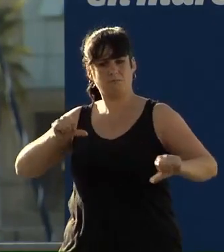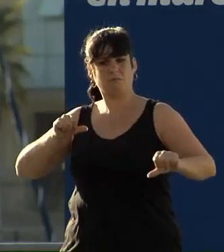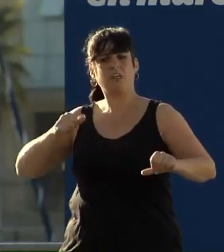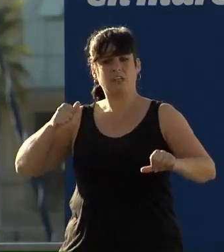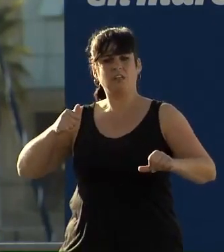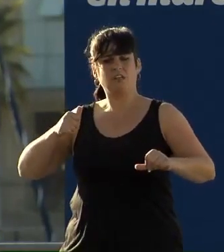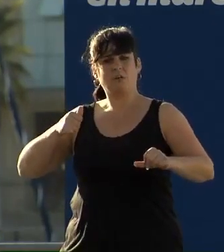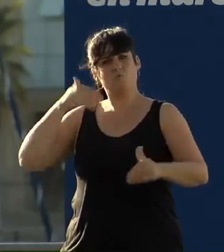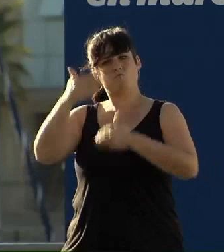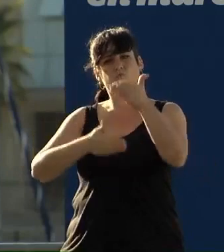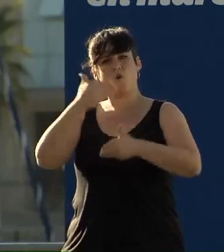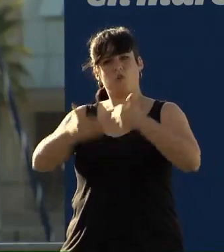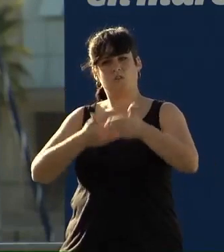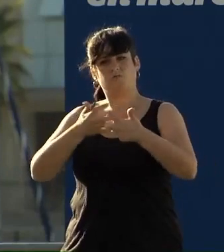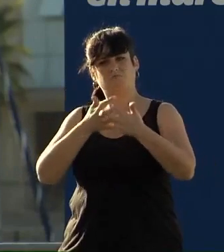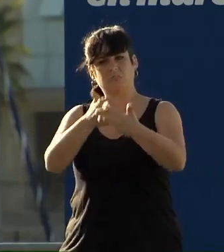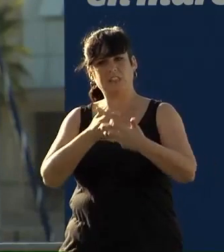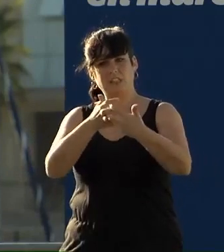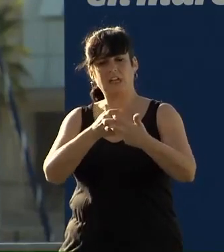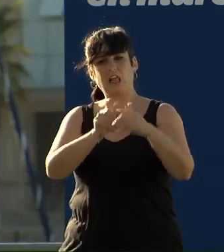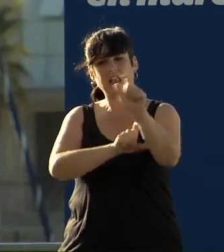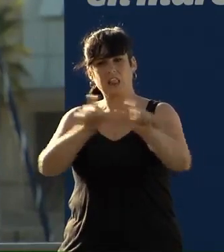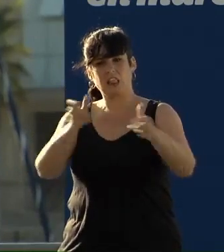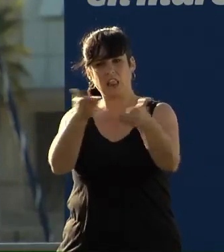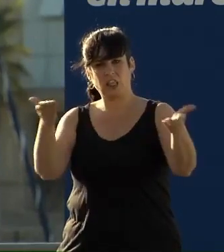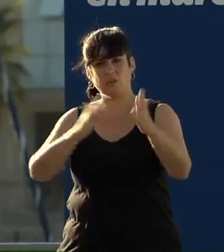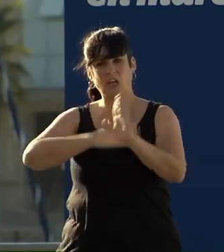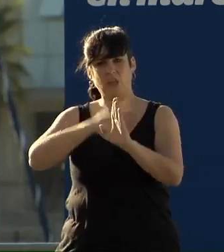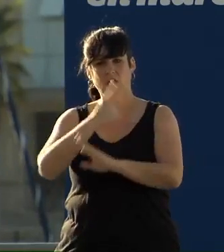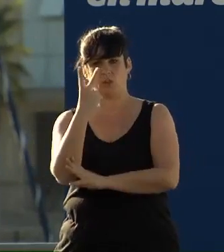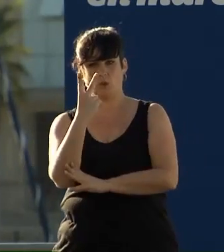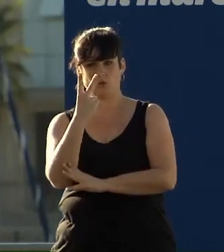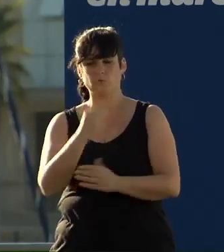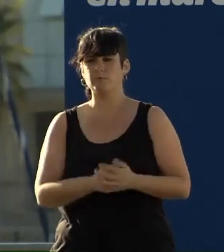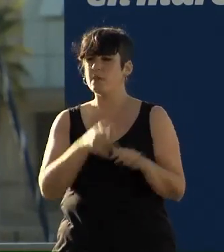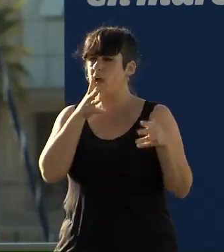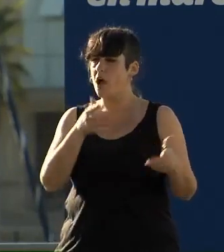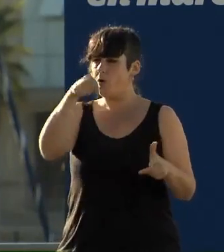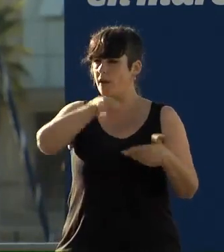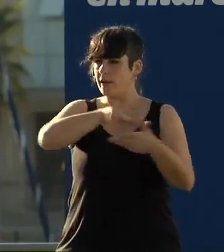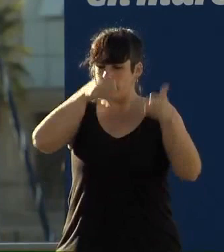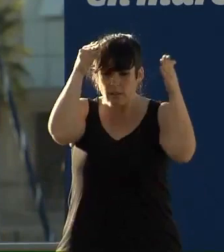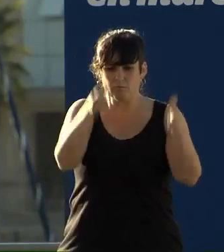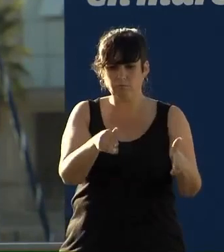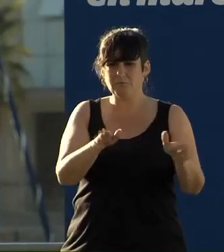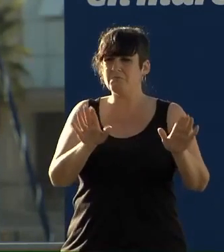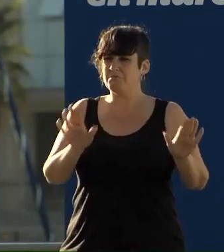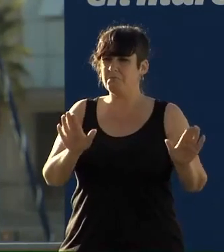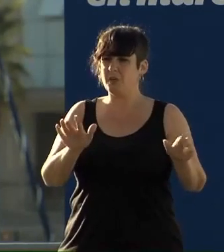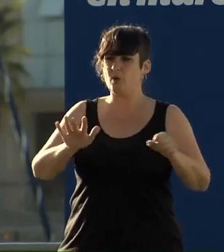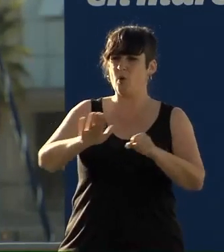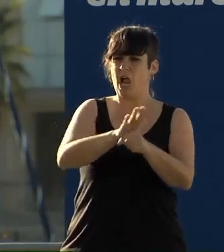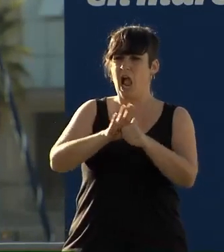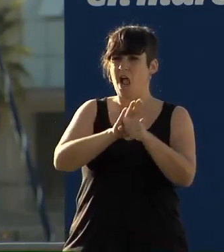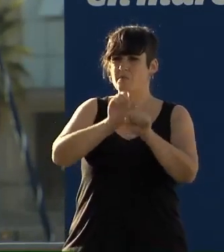cívica, non cruenta, a dous niveis. Agora ten o seu foco en Galiza, pero o seu ámbito